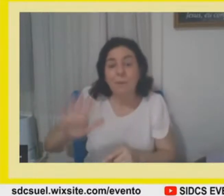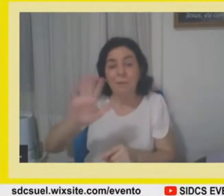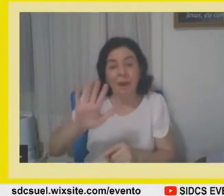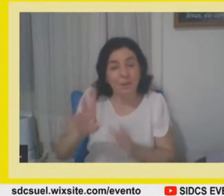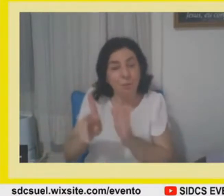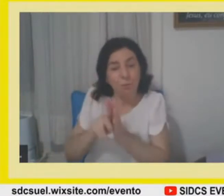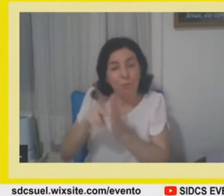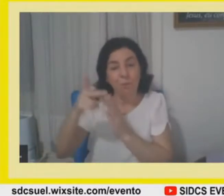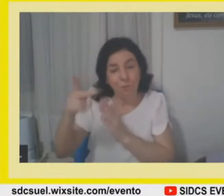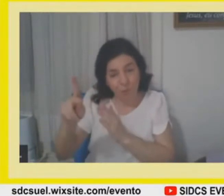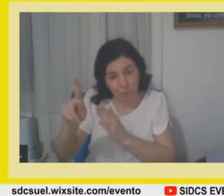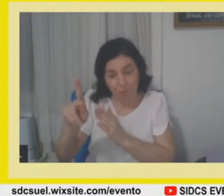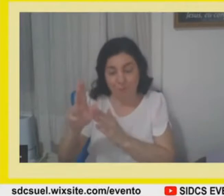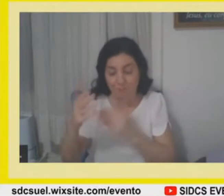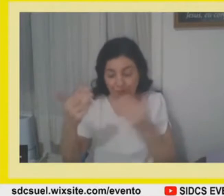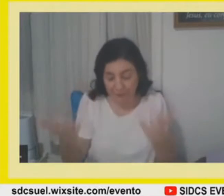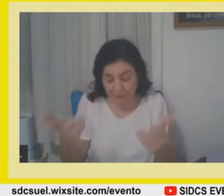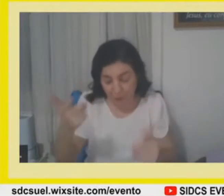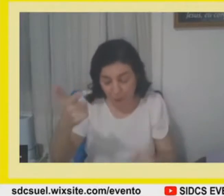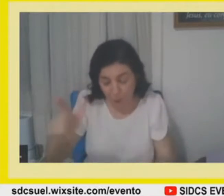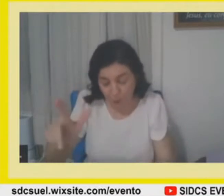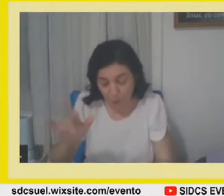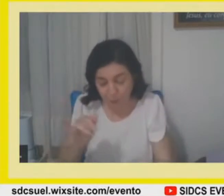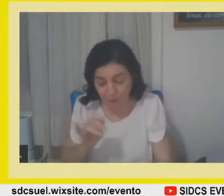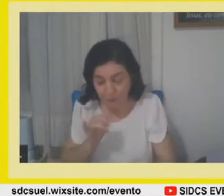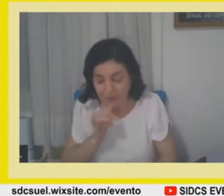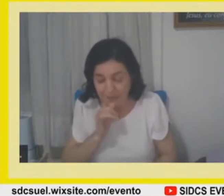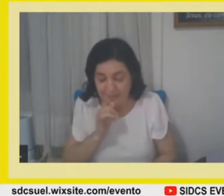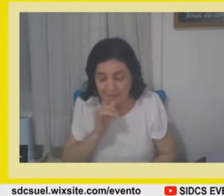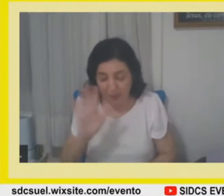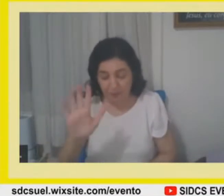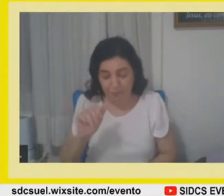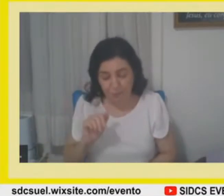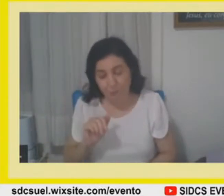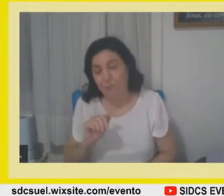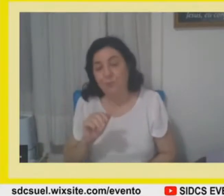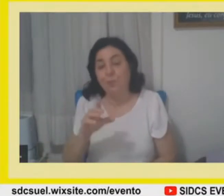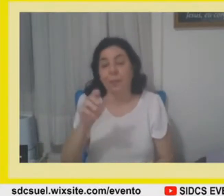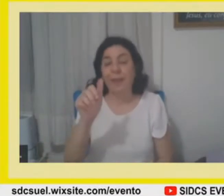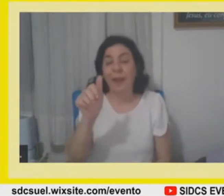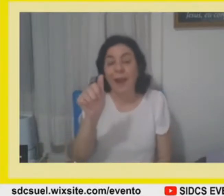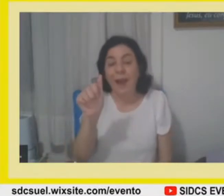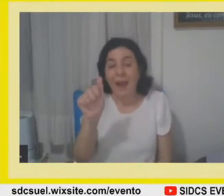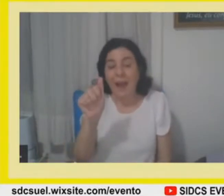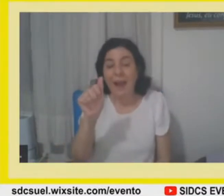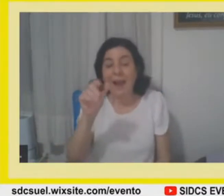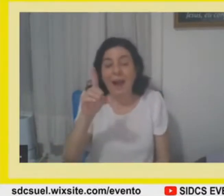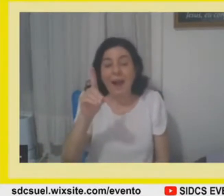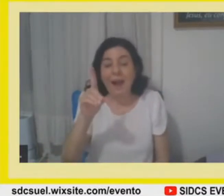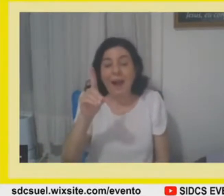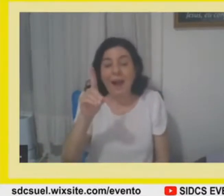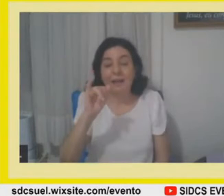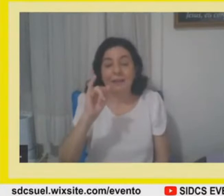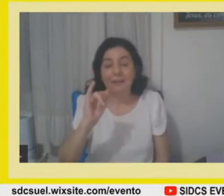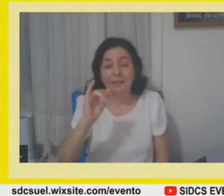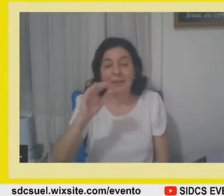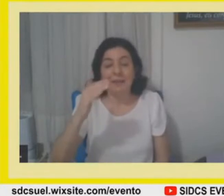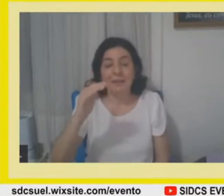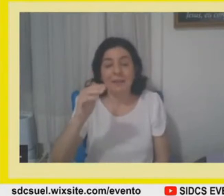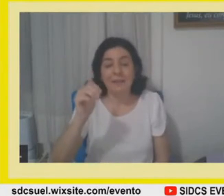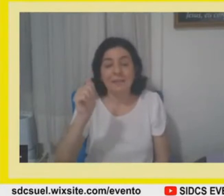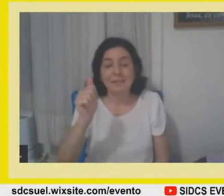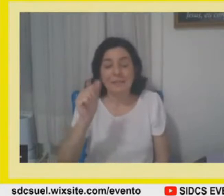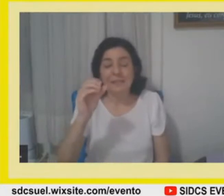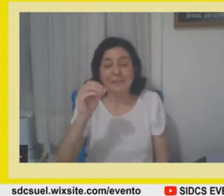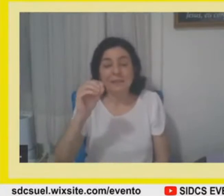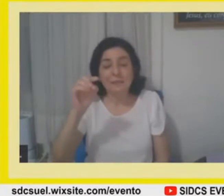assim, cada um tem o seu significado da matemática. Então, com as imagens, a gente consegue explicar o que significa